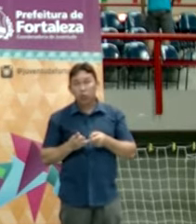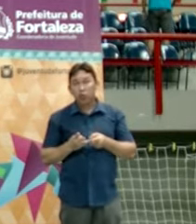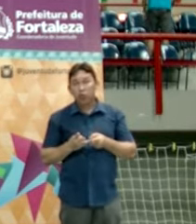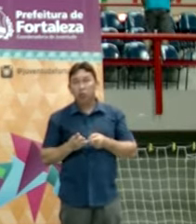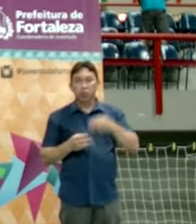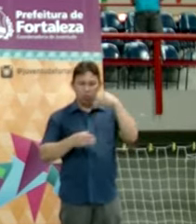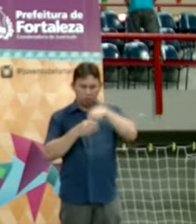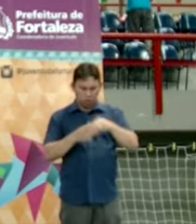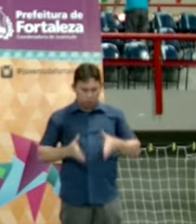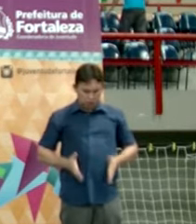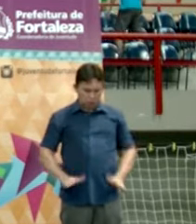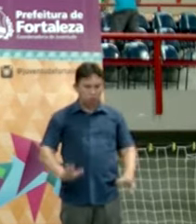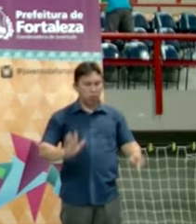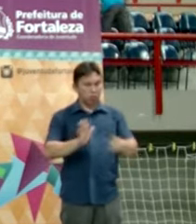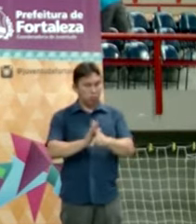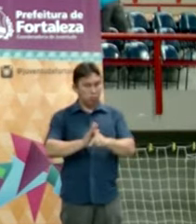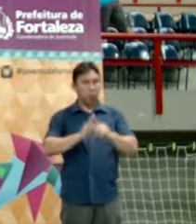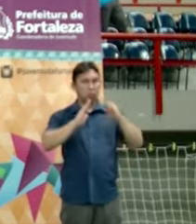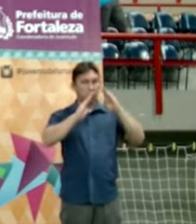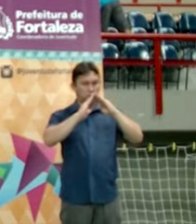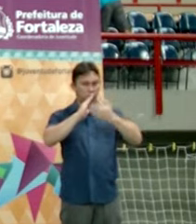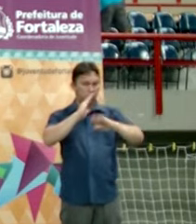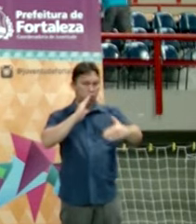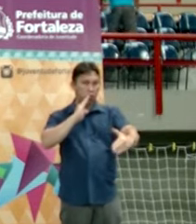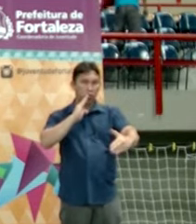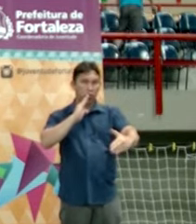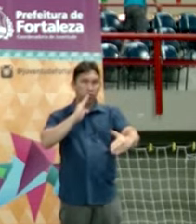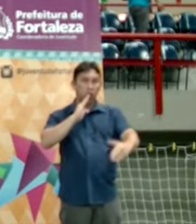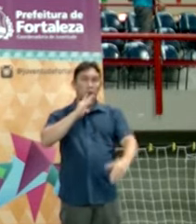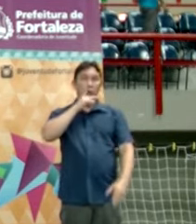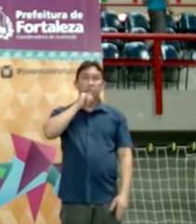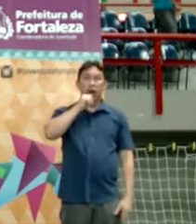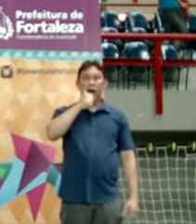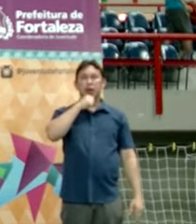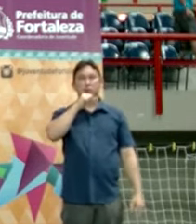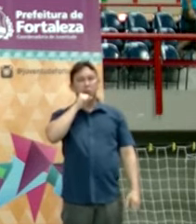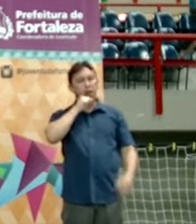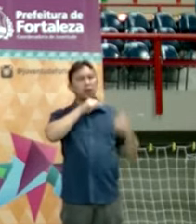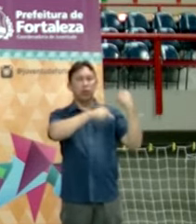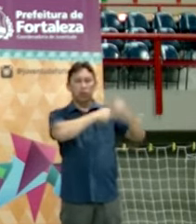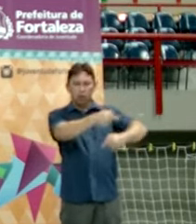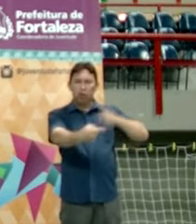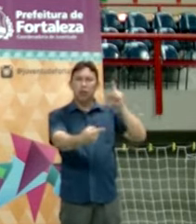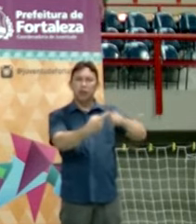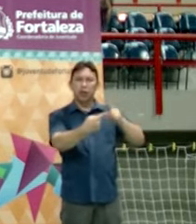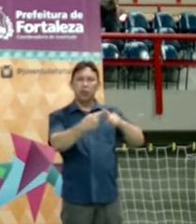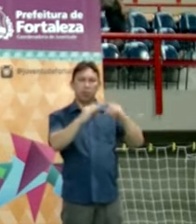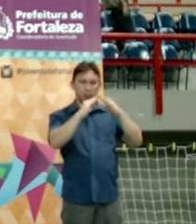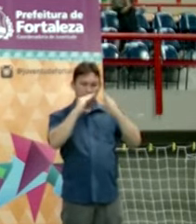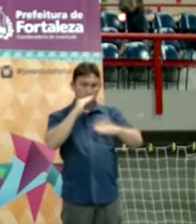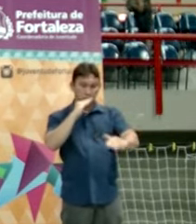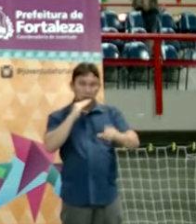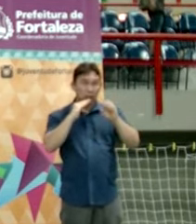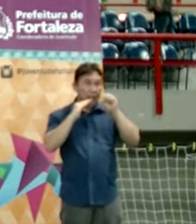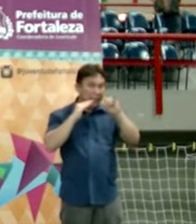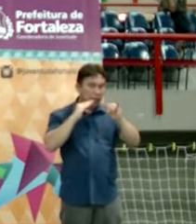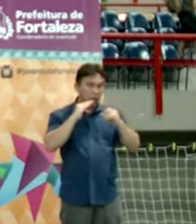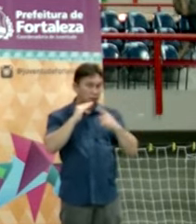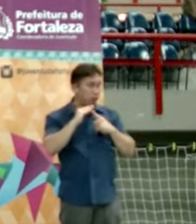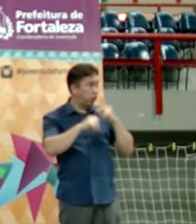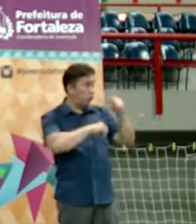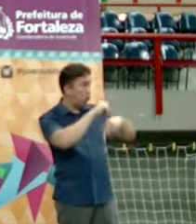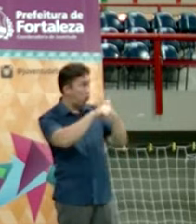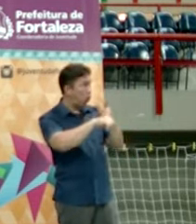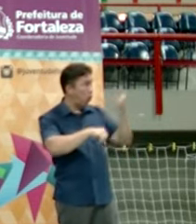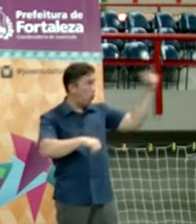ser ateniense, ter nascido em Atenas, e seu pai e sua mãe tinham que ser atenienses. Se você fosse filho de